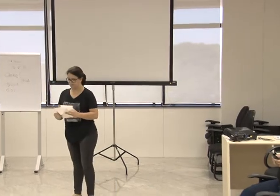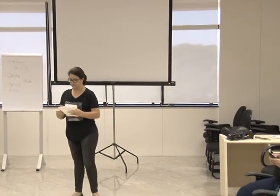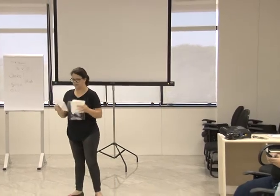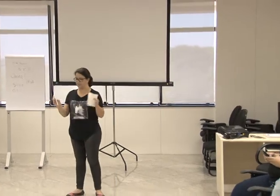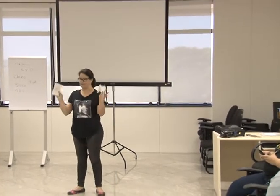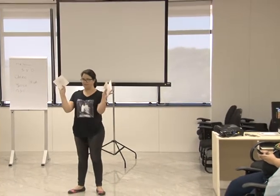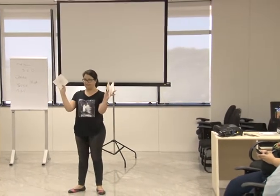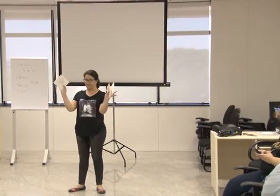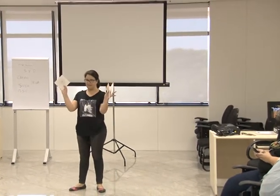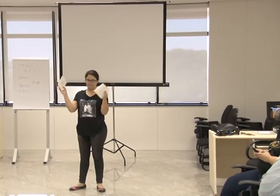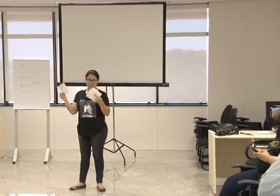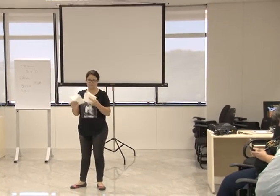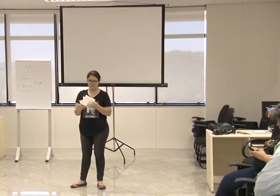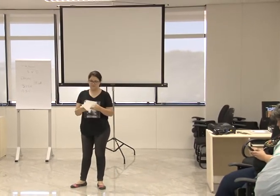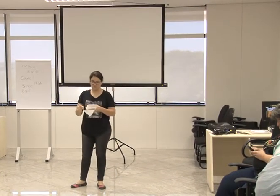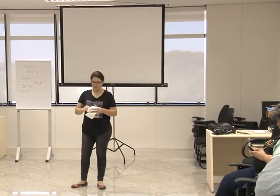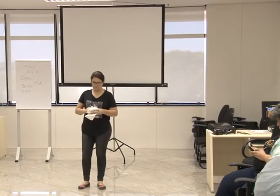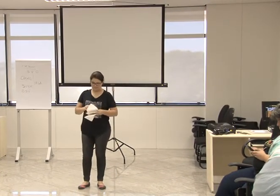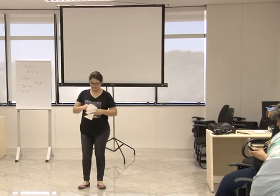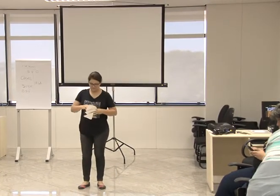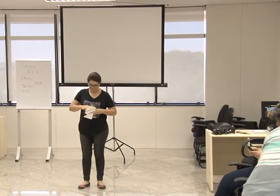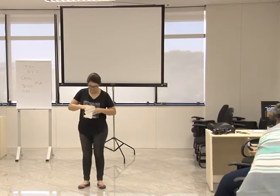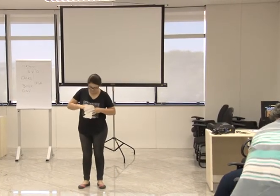Tem 3 envelopes.